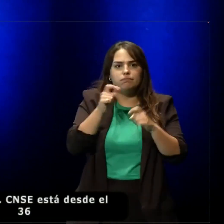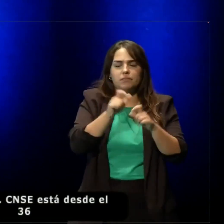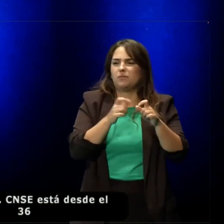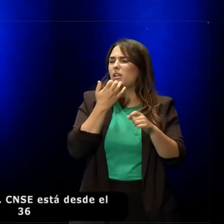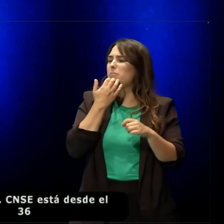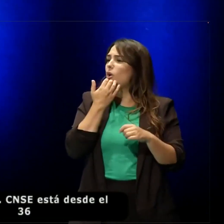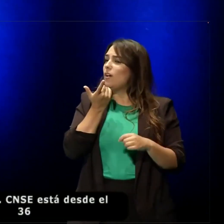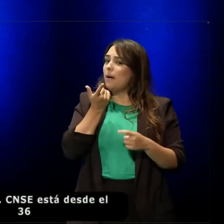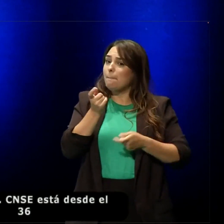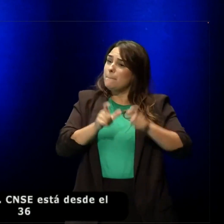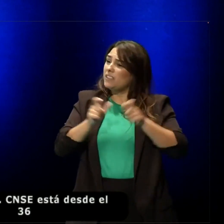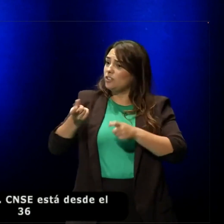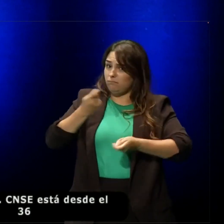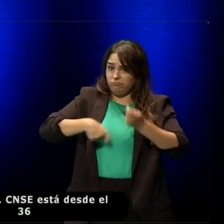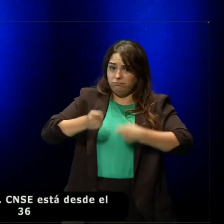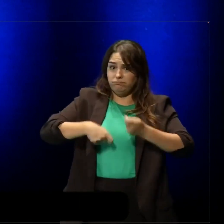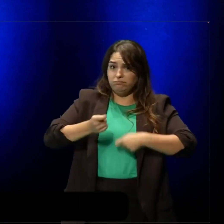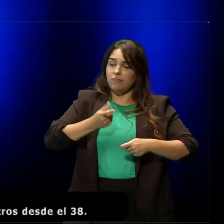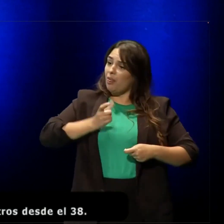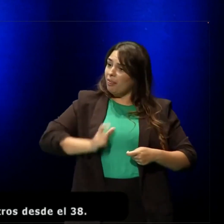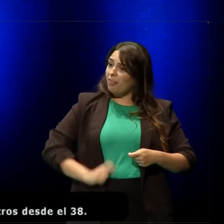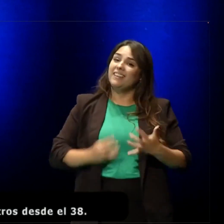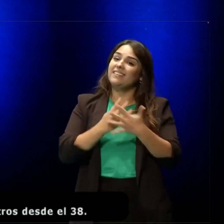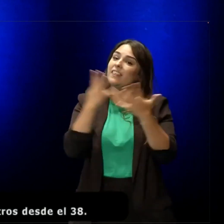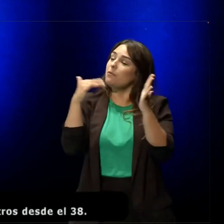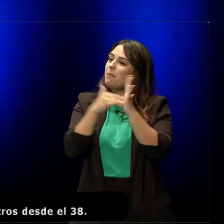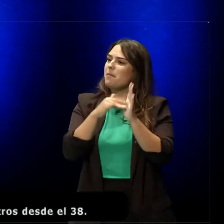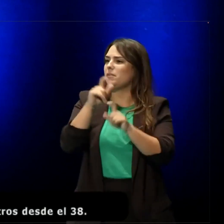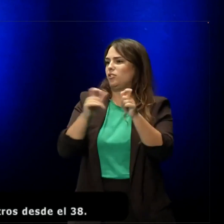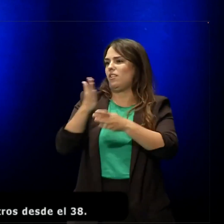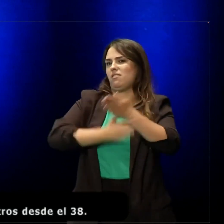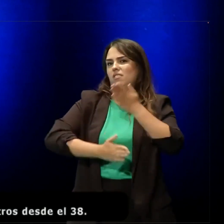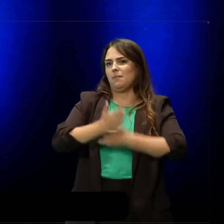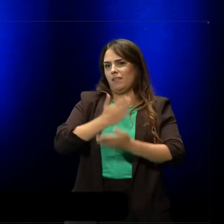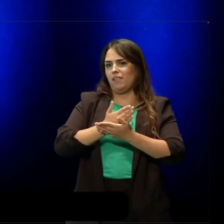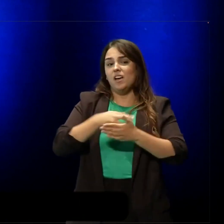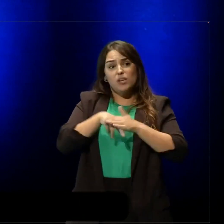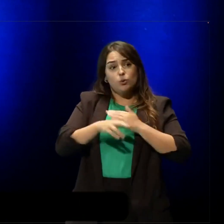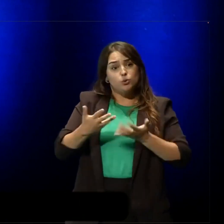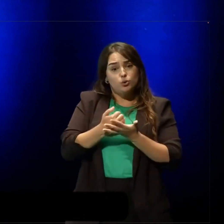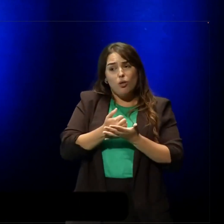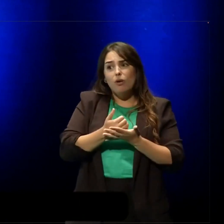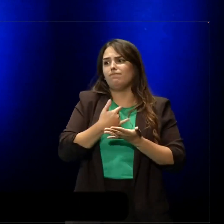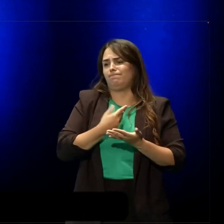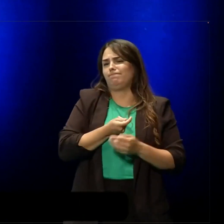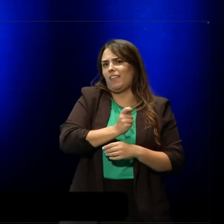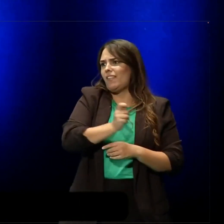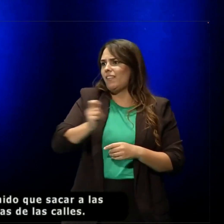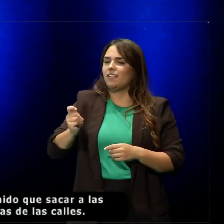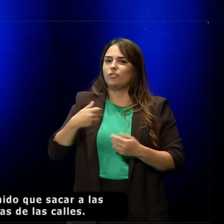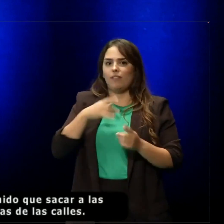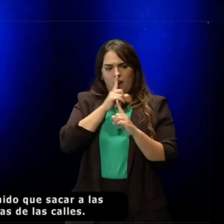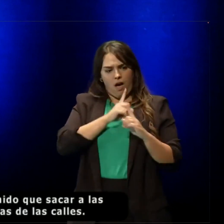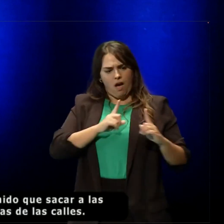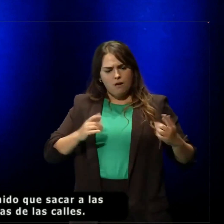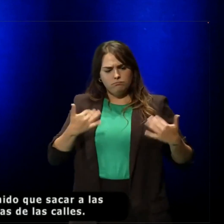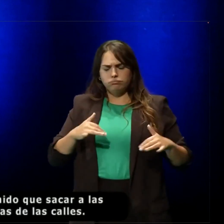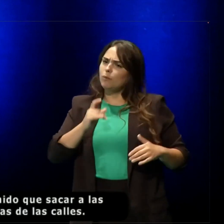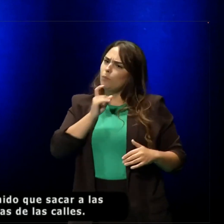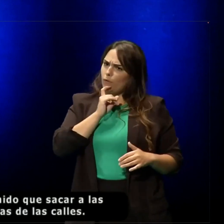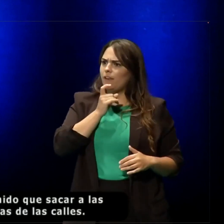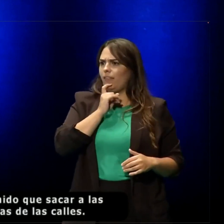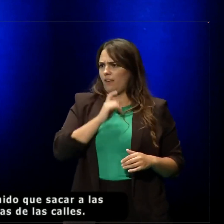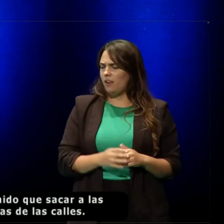vendedores y vendedoras, 19.000 personas con discapacidad. De ahí vienen todos los recursos que tenemos, ¿no? Y por lo tanto fue un año tremendamente complicado.